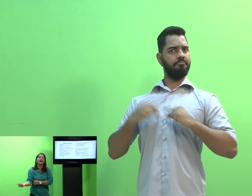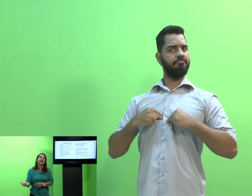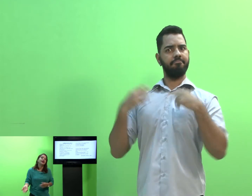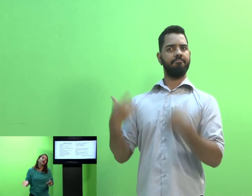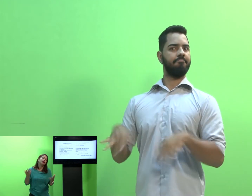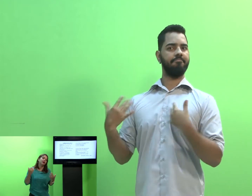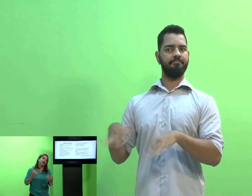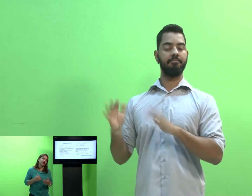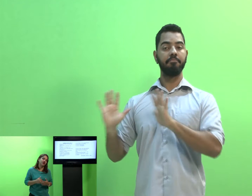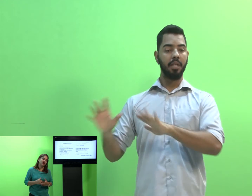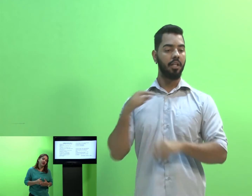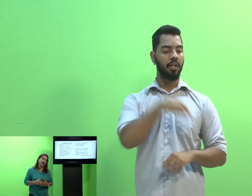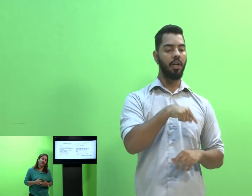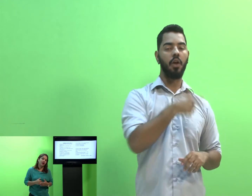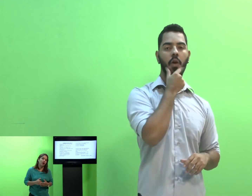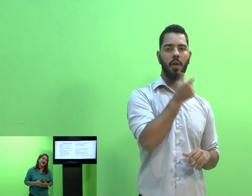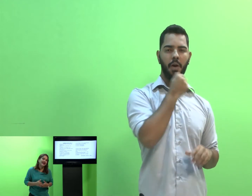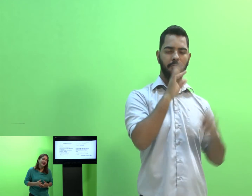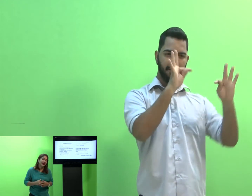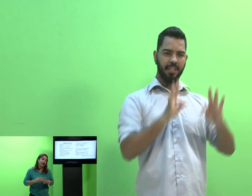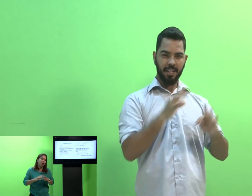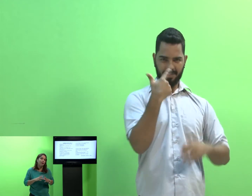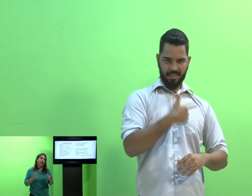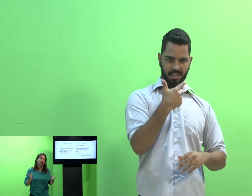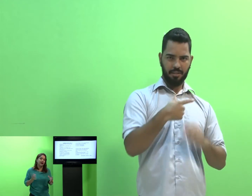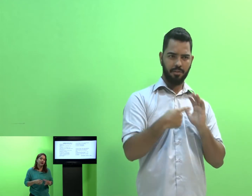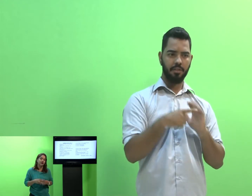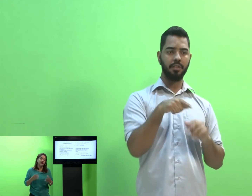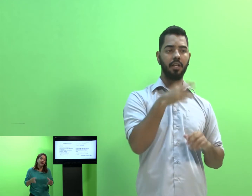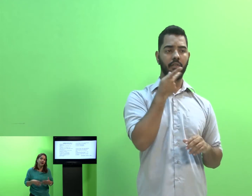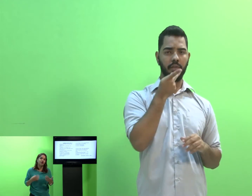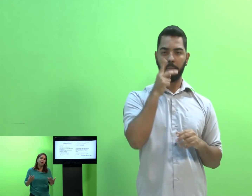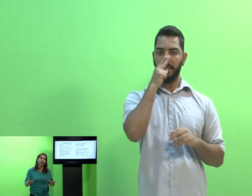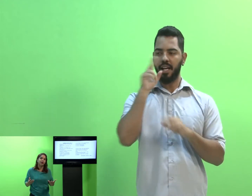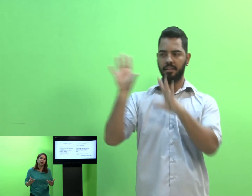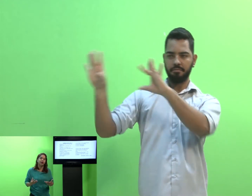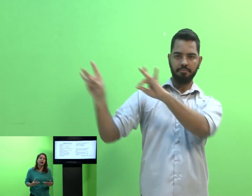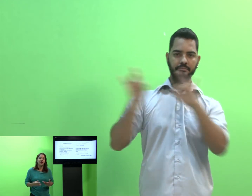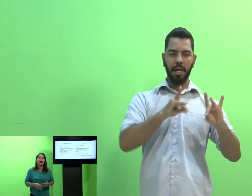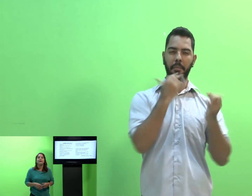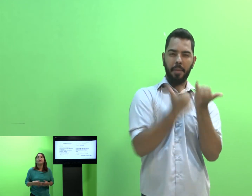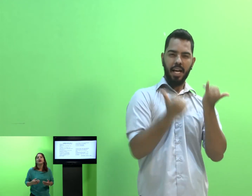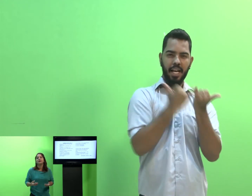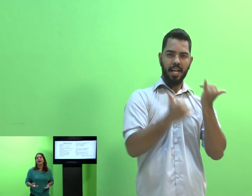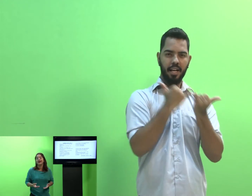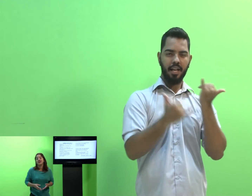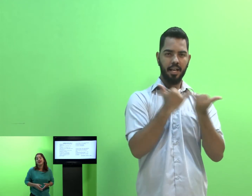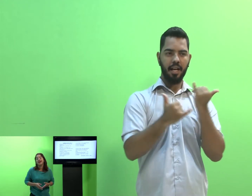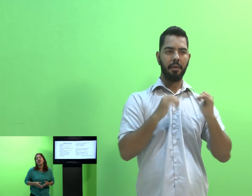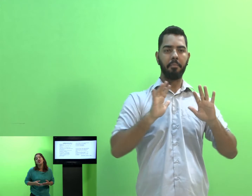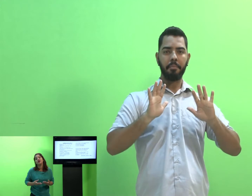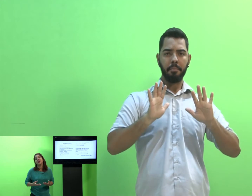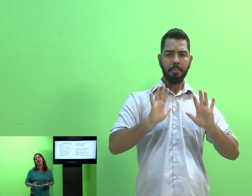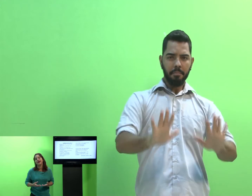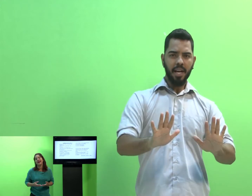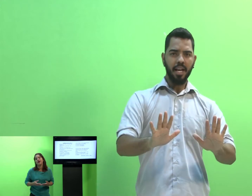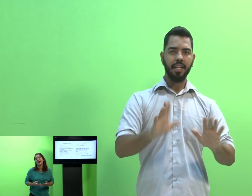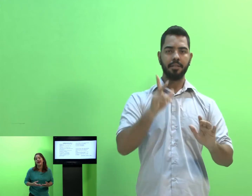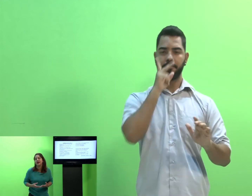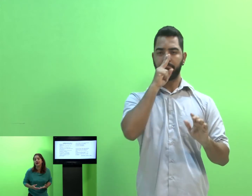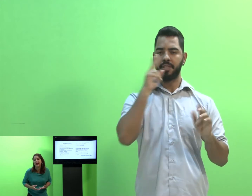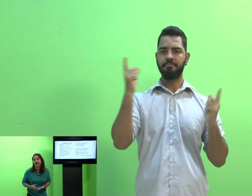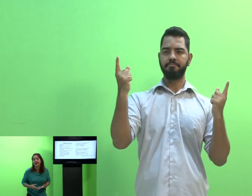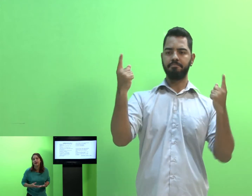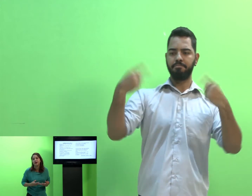lemos, citam Gonçalves Dias com a intenção oposta, justamente o oposto, pois pretende